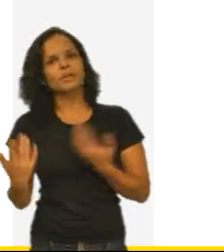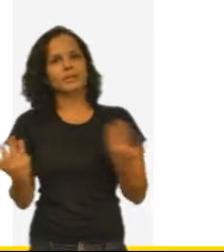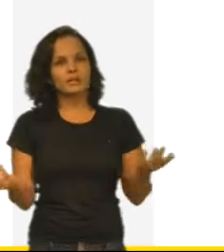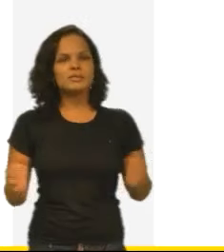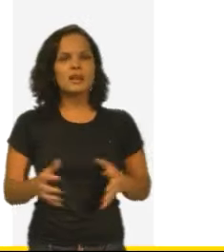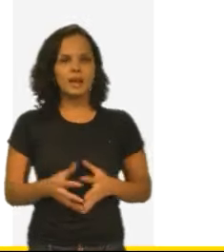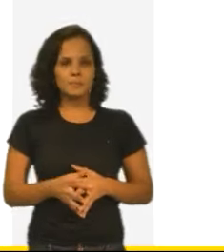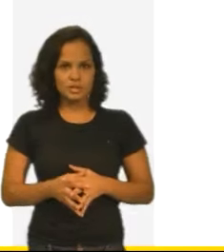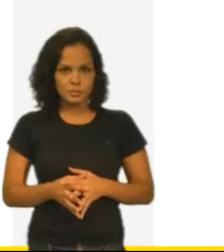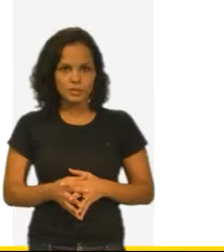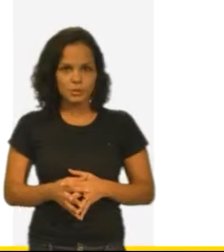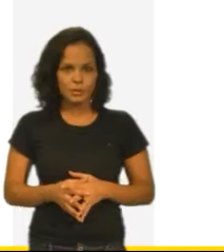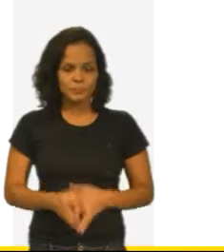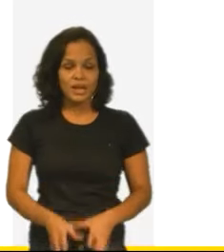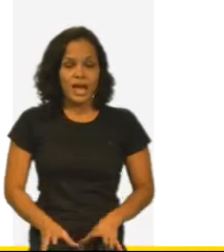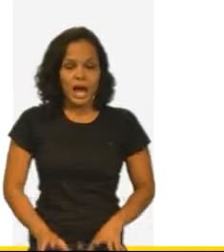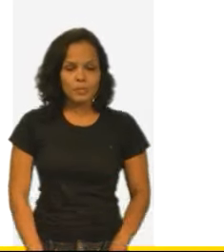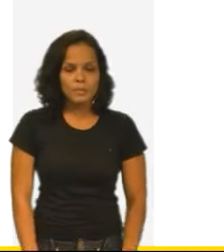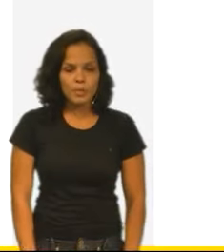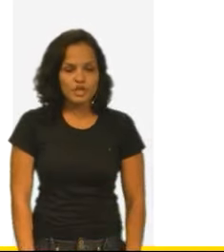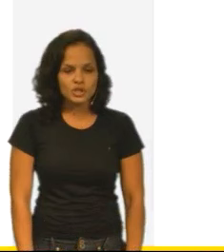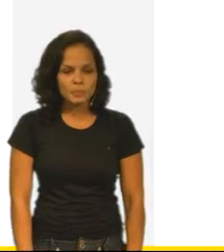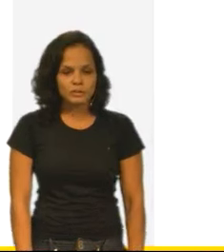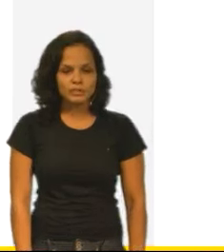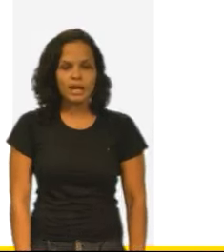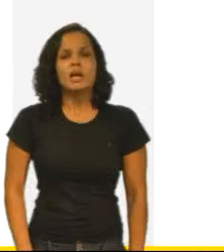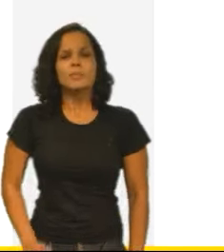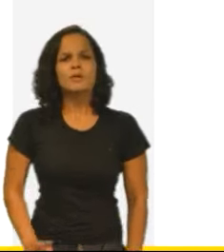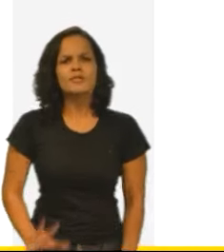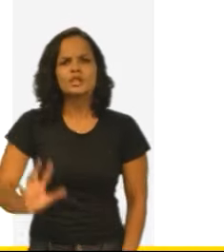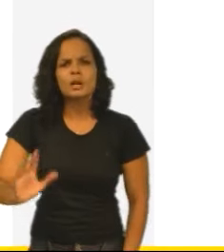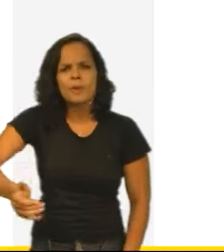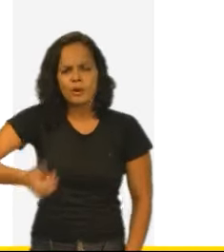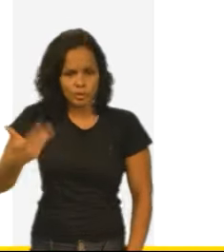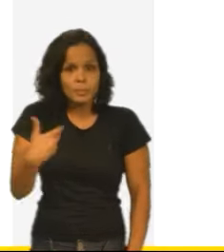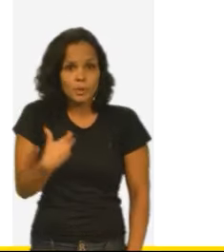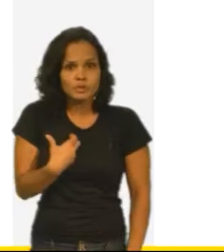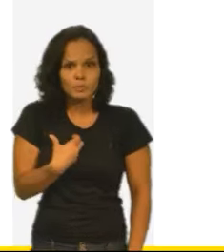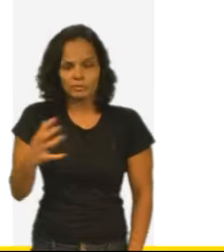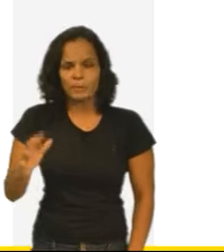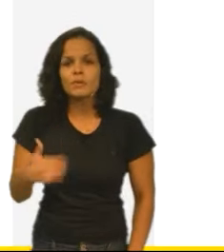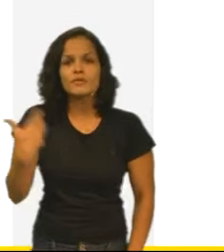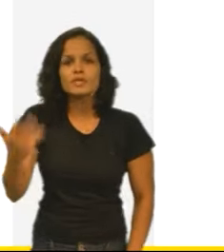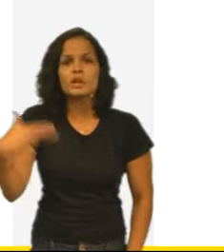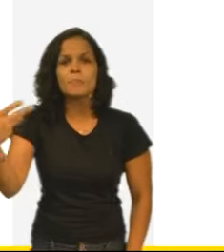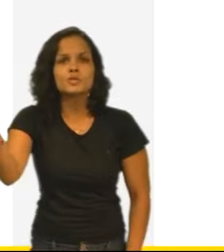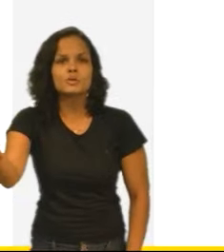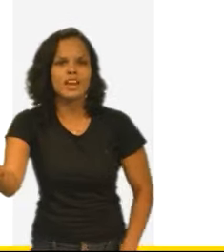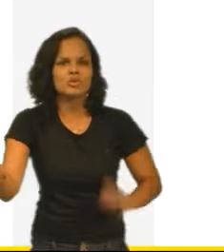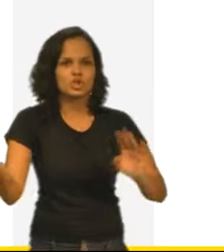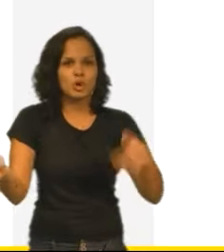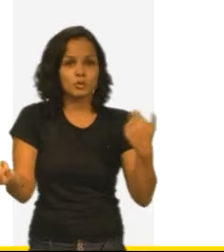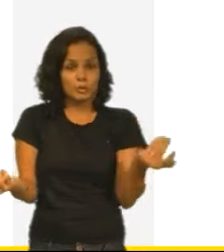primeira. Silepse de pessoa. Alguém pode te perguntar, professora, alguém pode me perguntar, professora, posso mudar o somos por